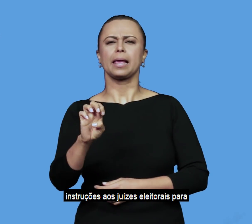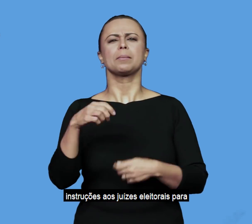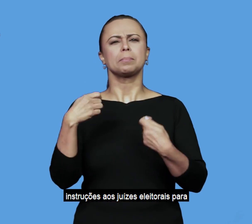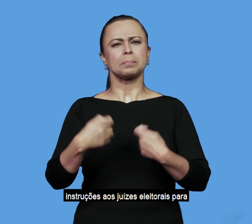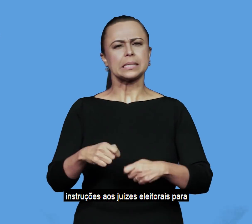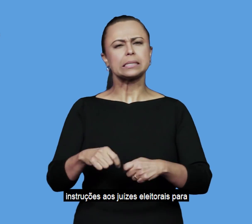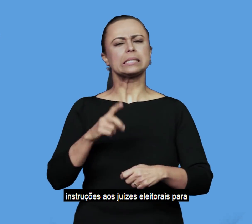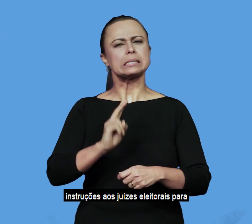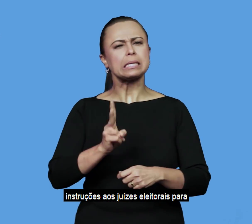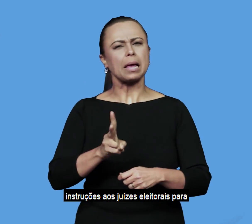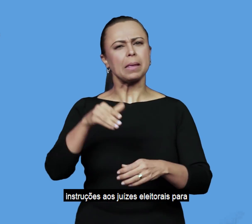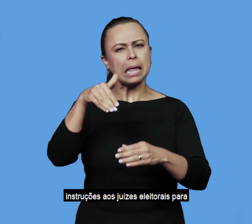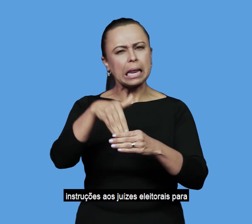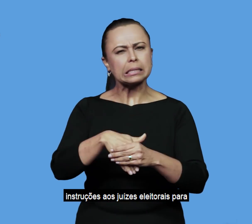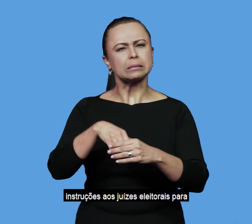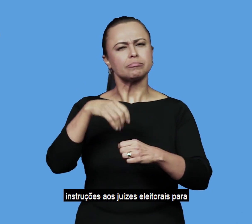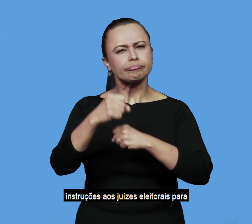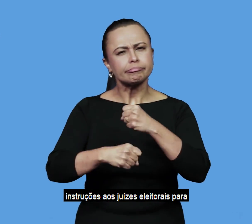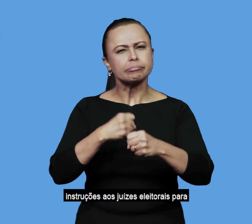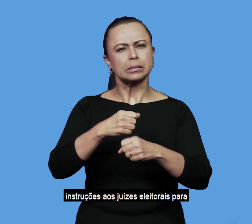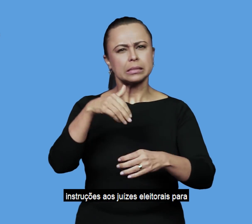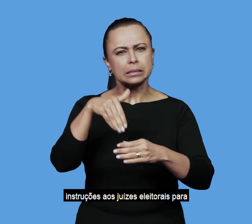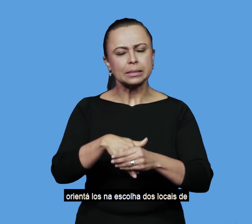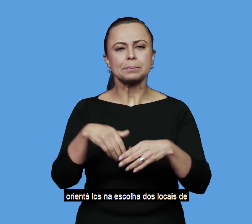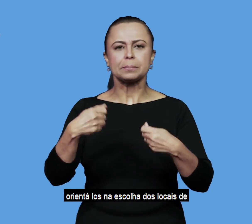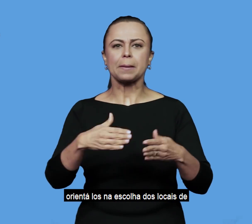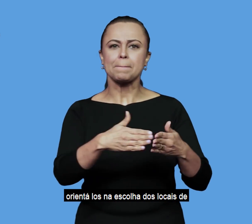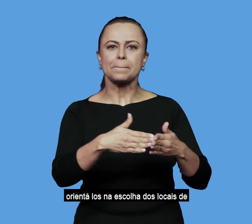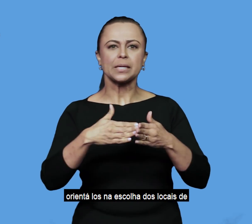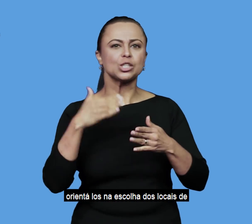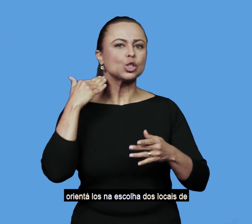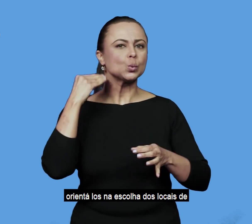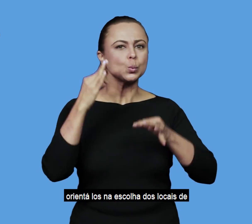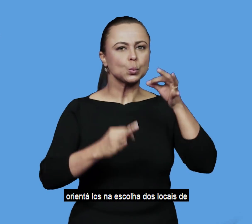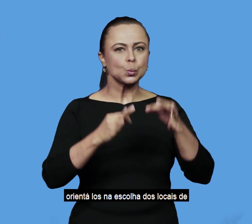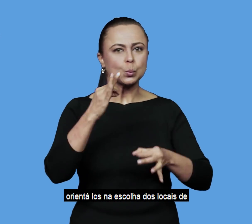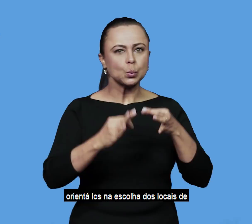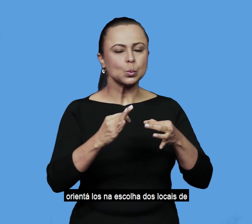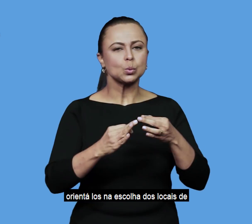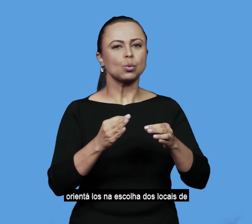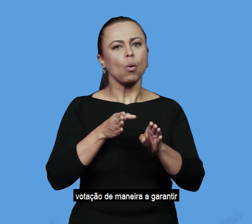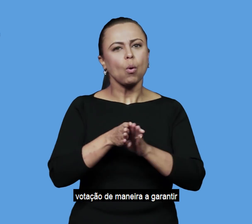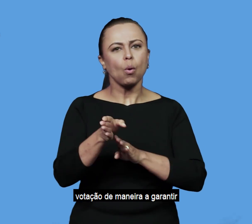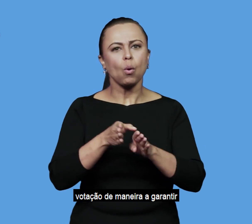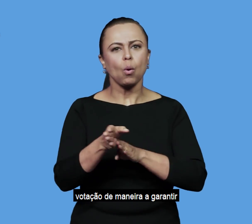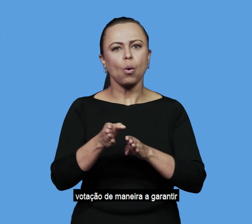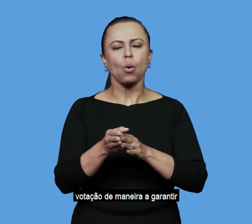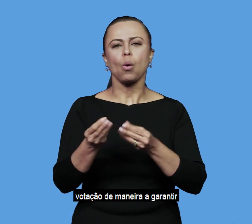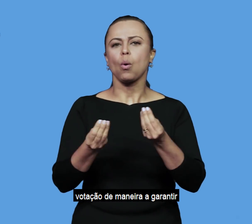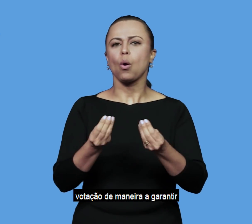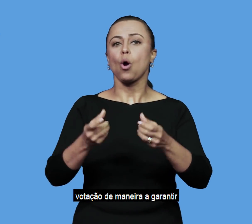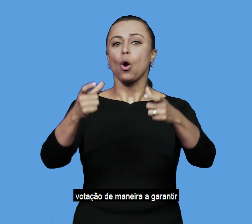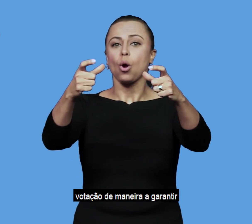juízes eleitorais para orientá los na escolha dos locais de votação de maneira a garantir